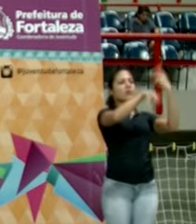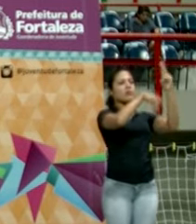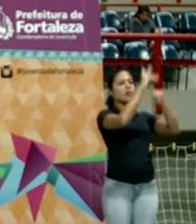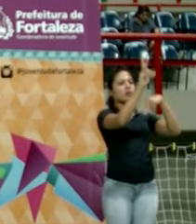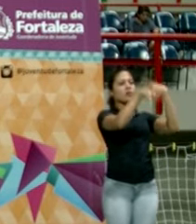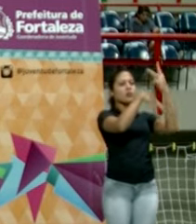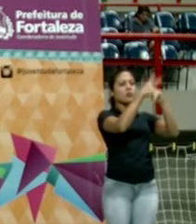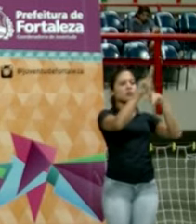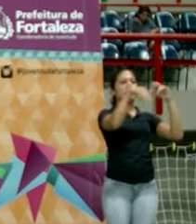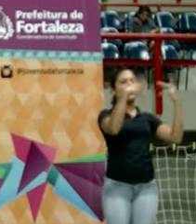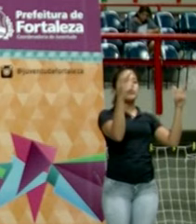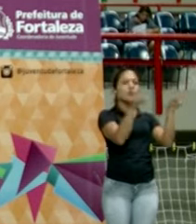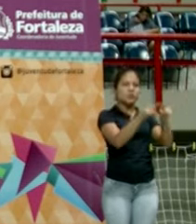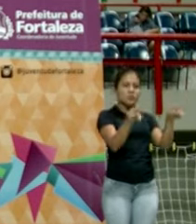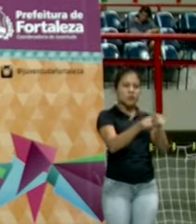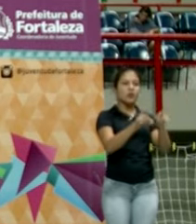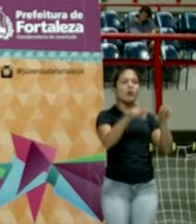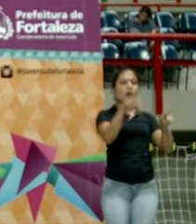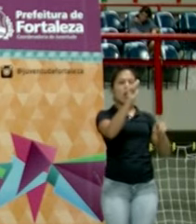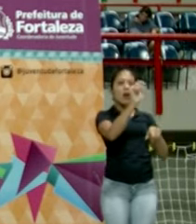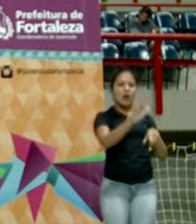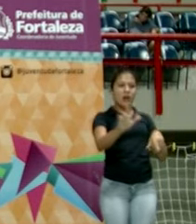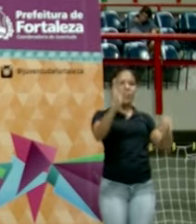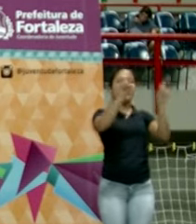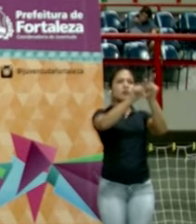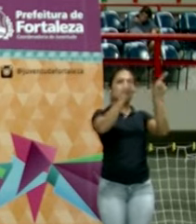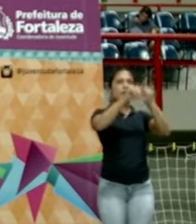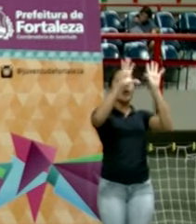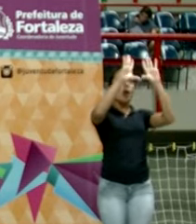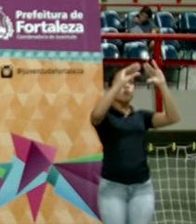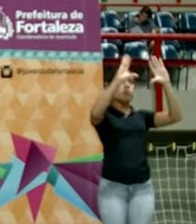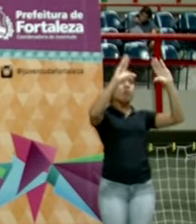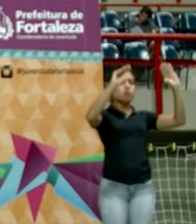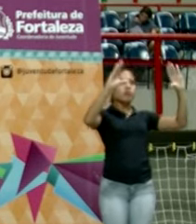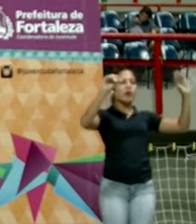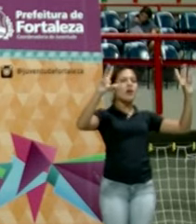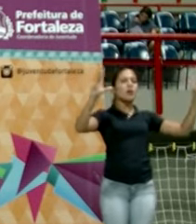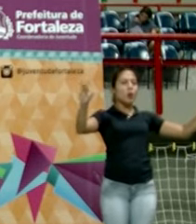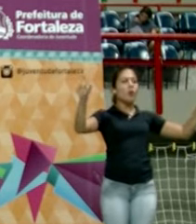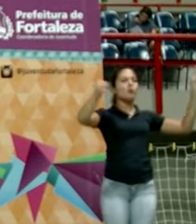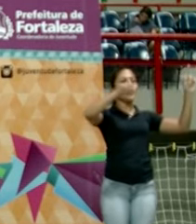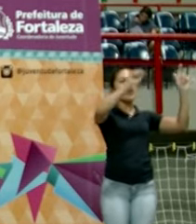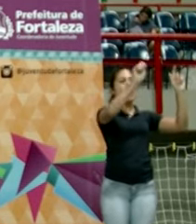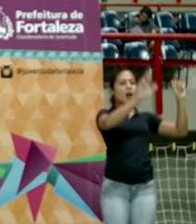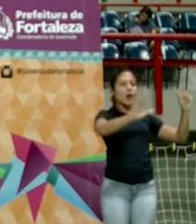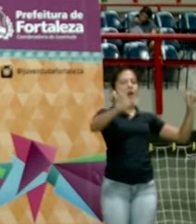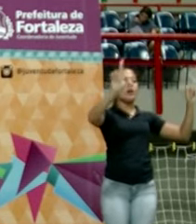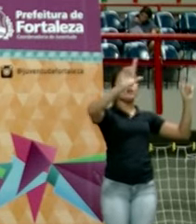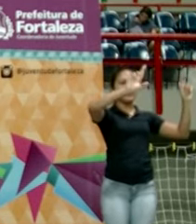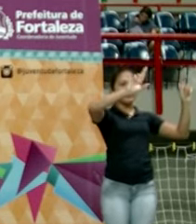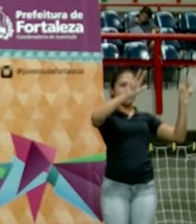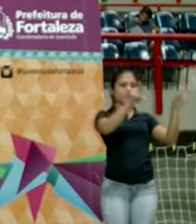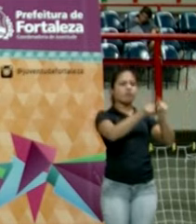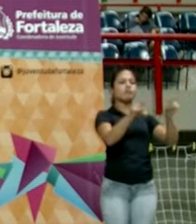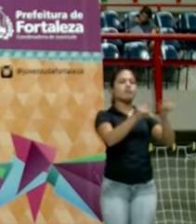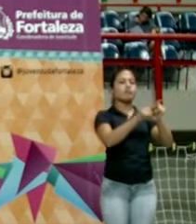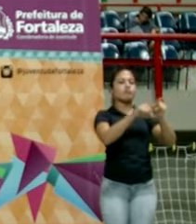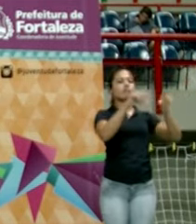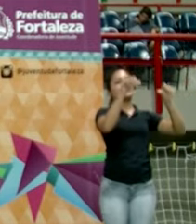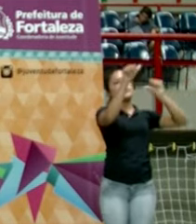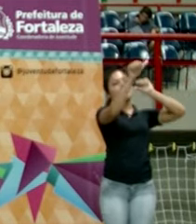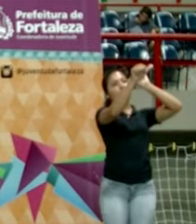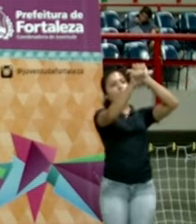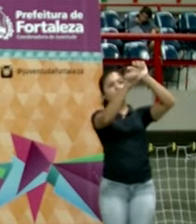condensado. As nuvens formam-se a partir do ar por filtragem, e ainda mais condensadas, transformam-se em